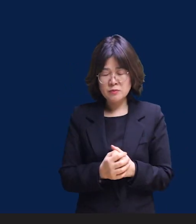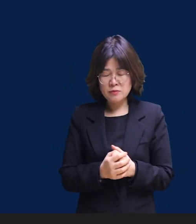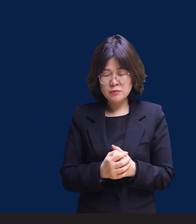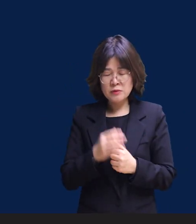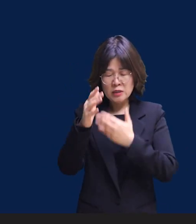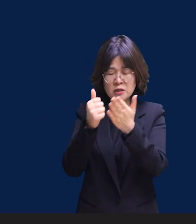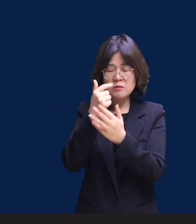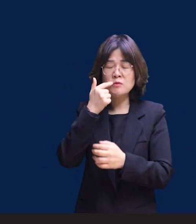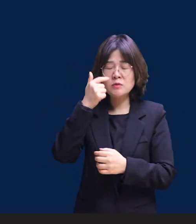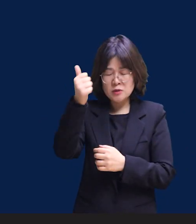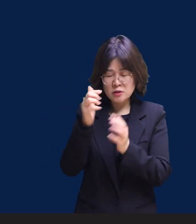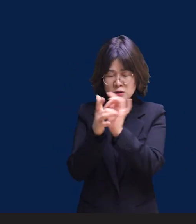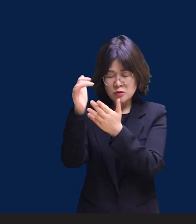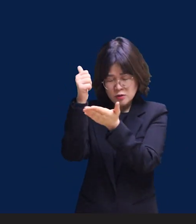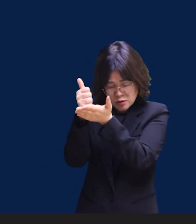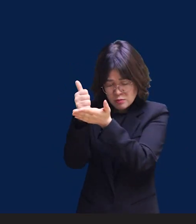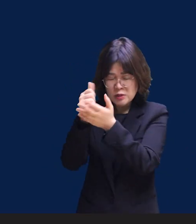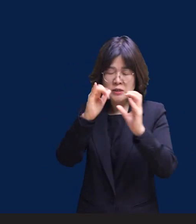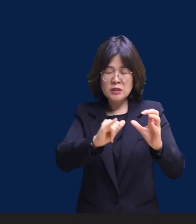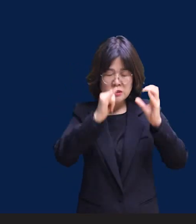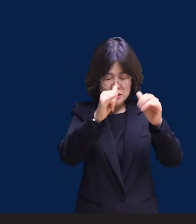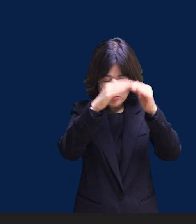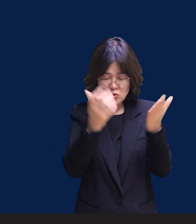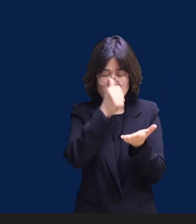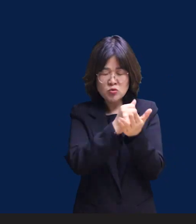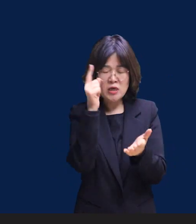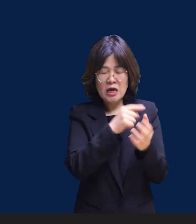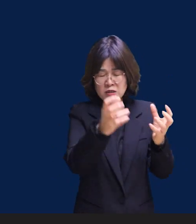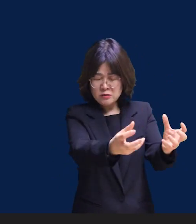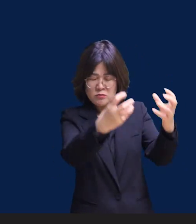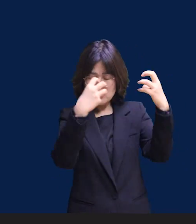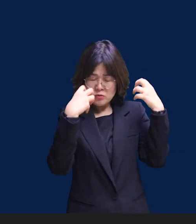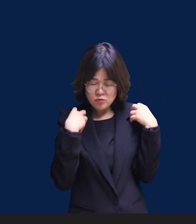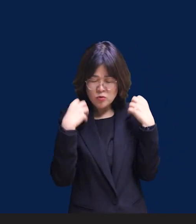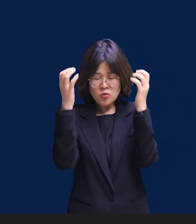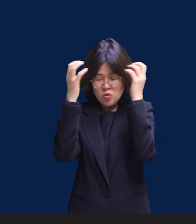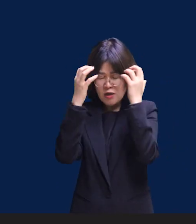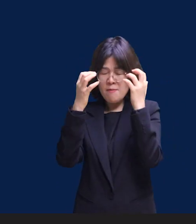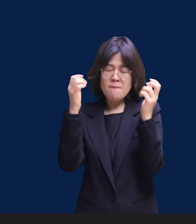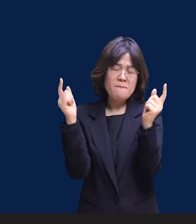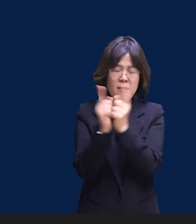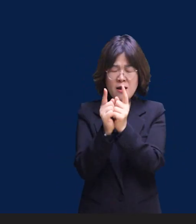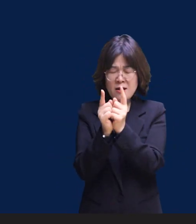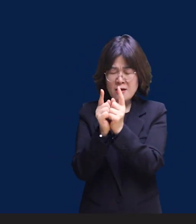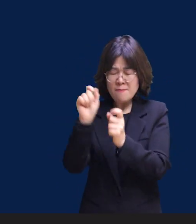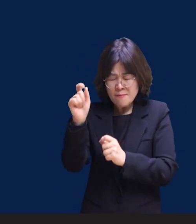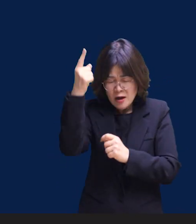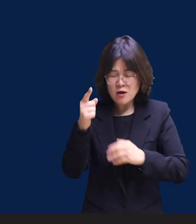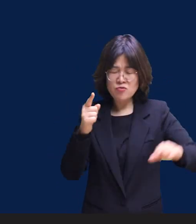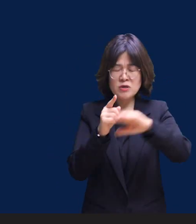주시옵소서. 하나님 아버지, 예수님께서는 세상의 모든 죄악을 짊어지시고 고난을